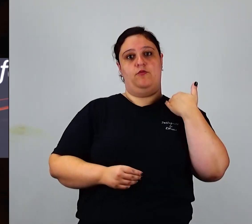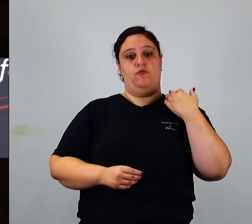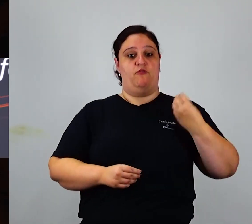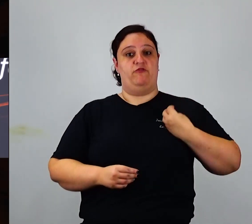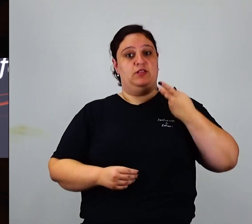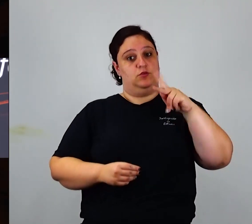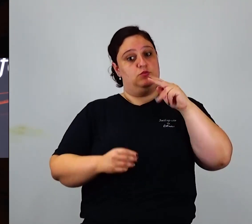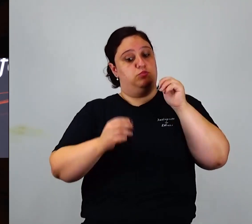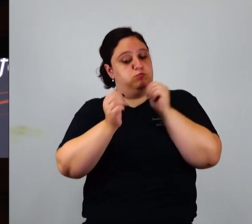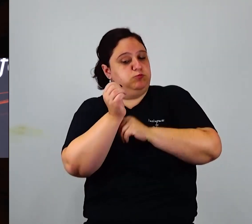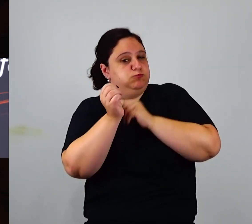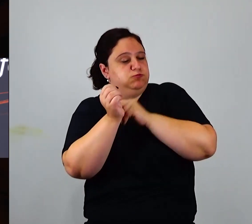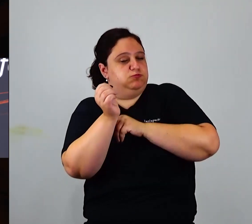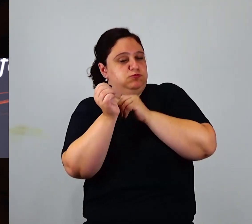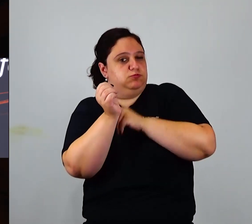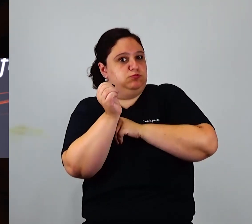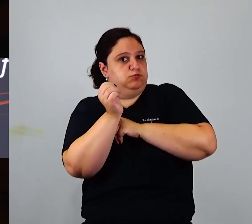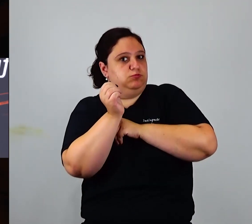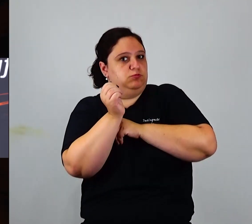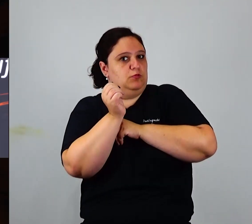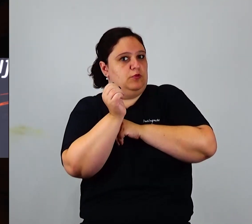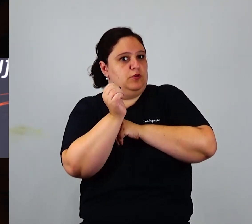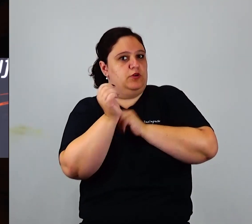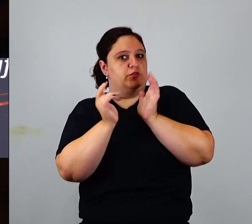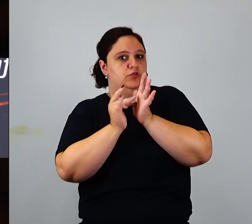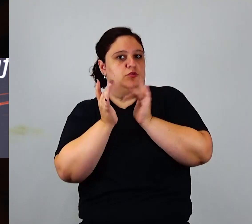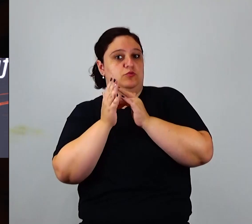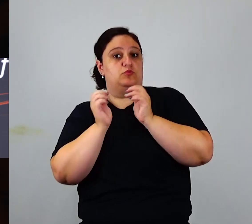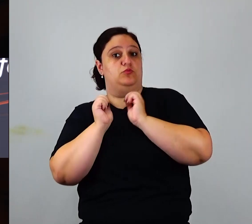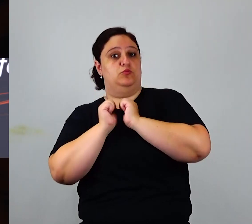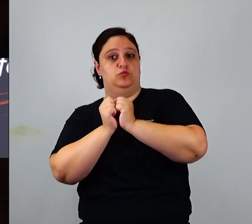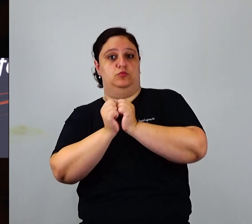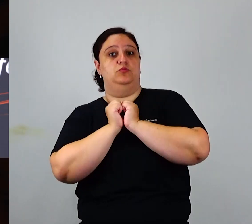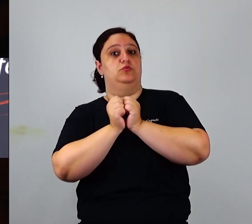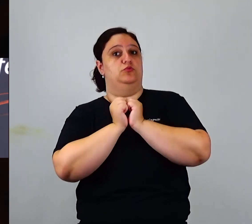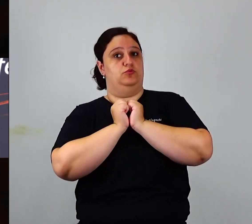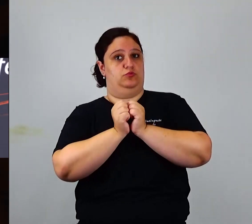oculta juntamente com Cristo em Deus.